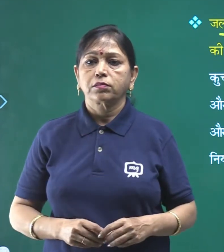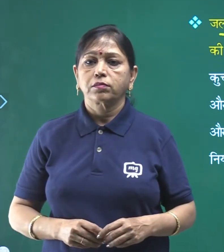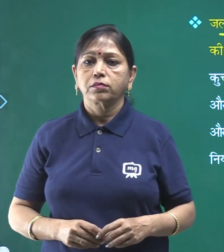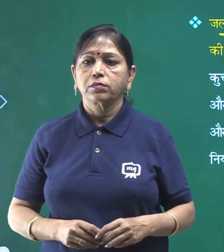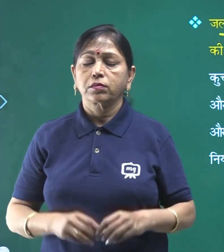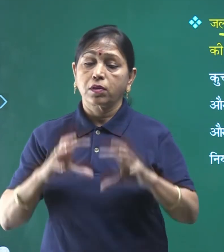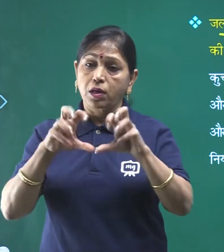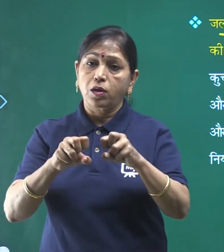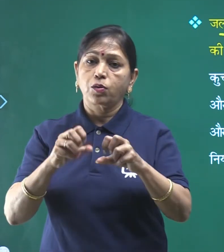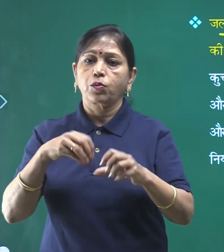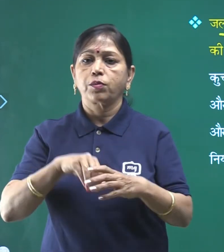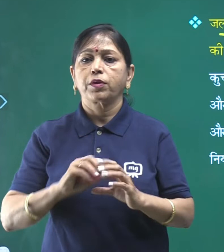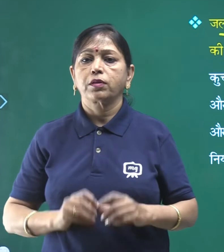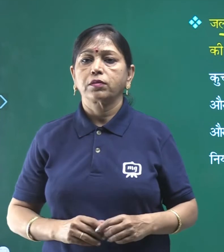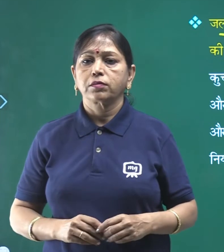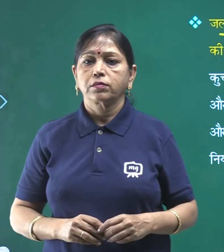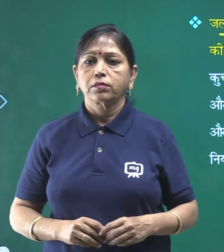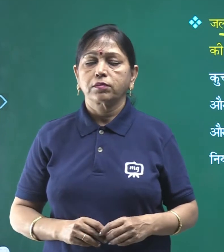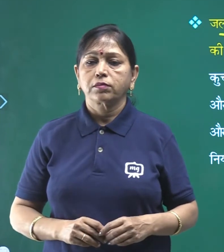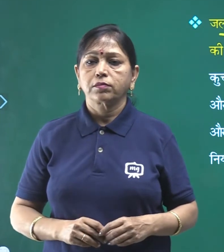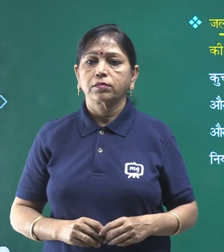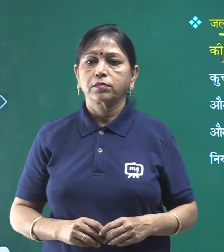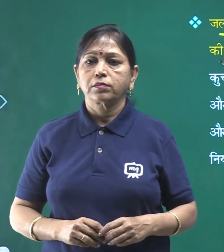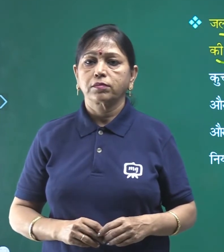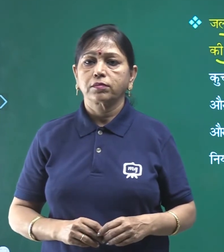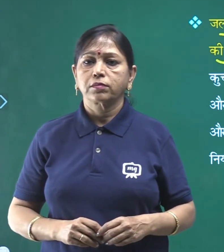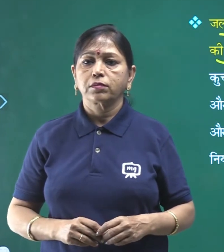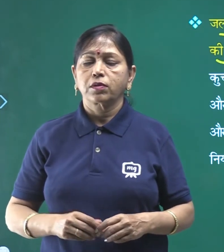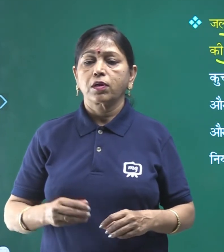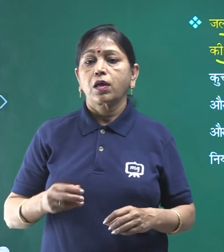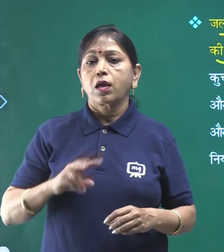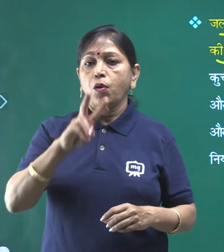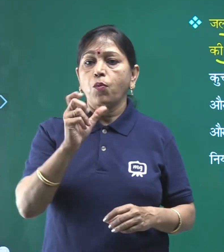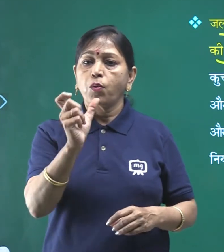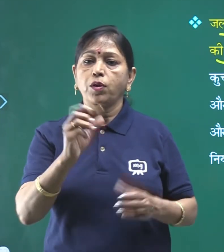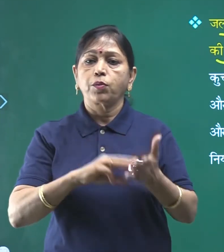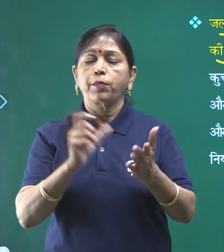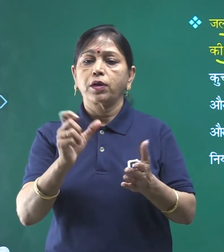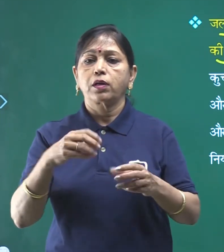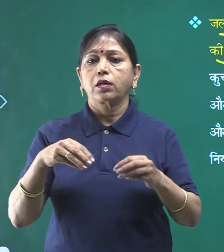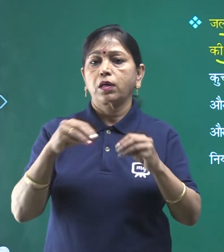को नियंत्रण में वायुमंडल की भूमिका है